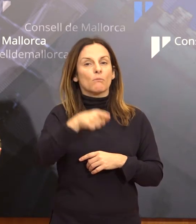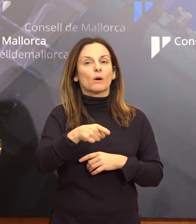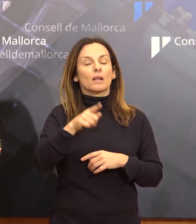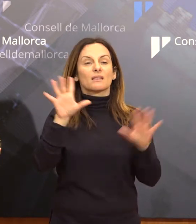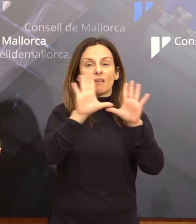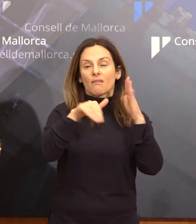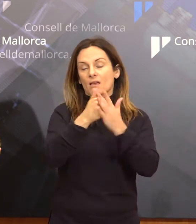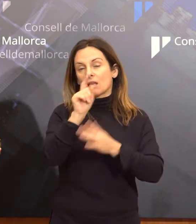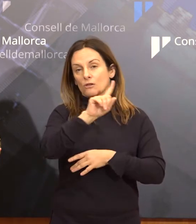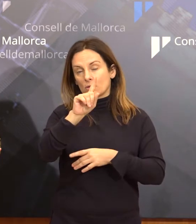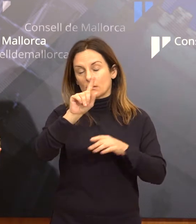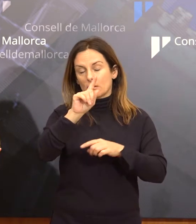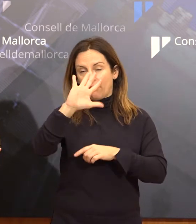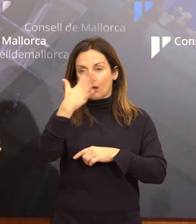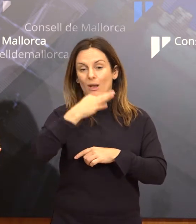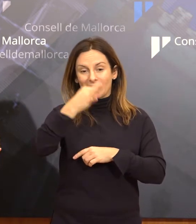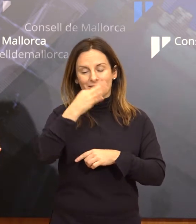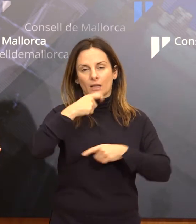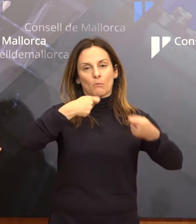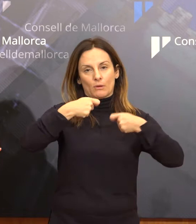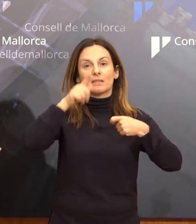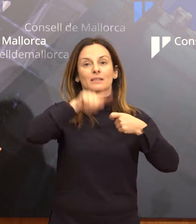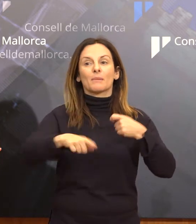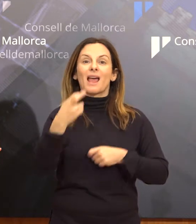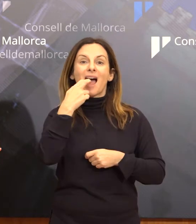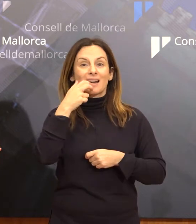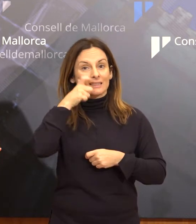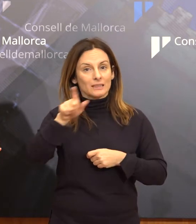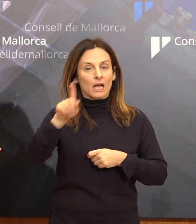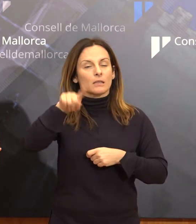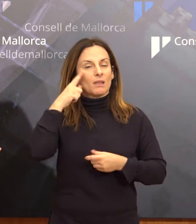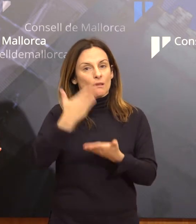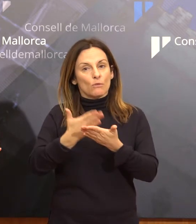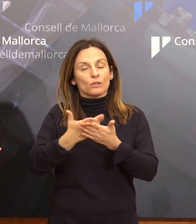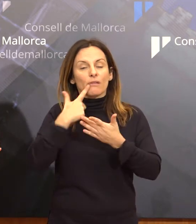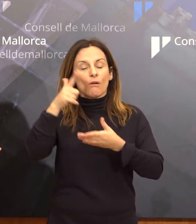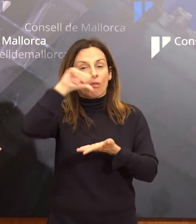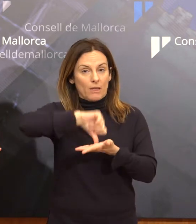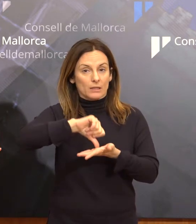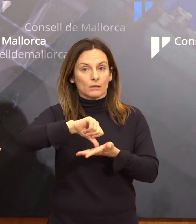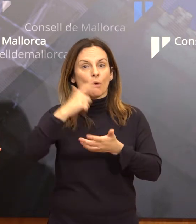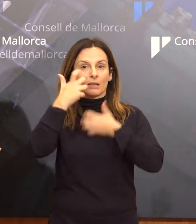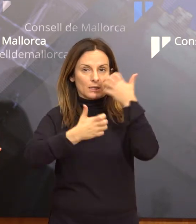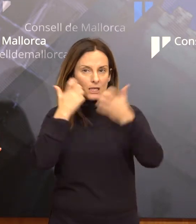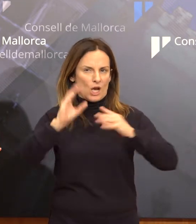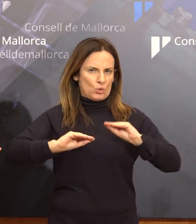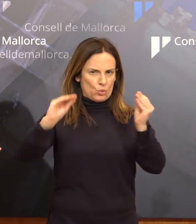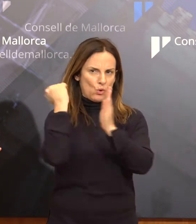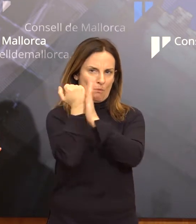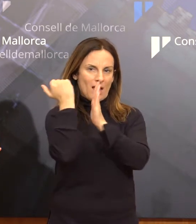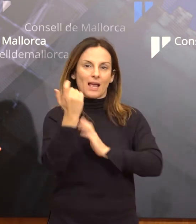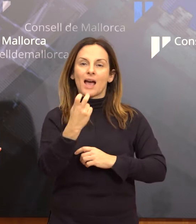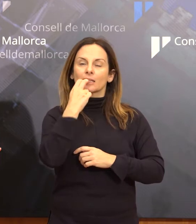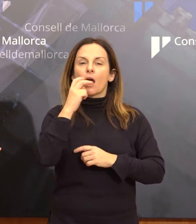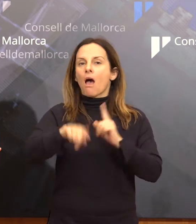las de agua a la chet arias arte y ahora también una demostración centro de artesanía de la marca artes la